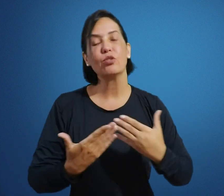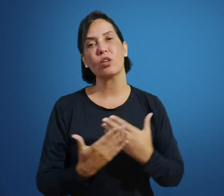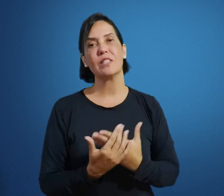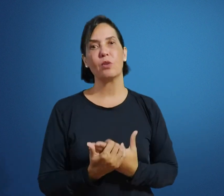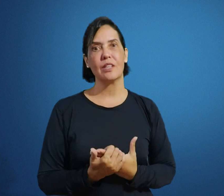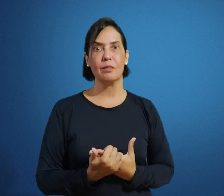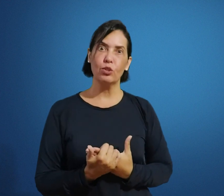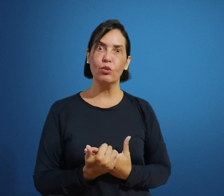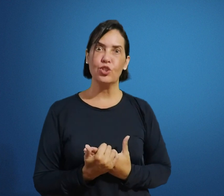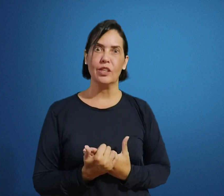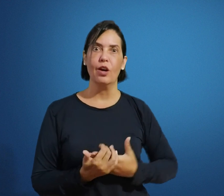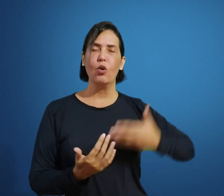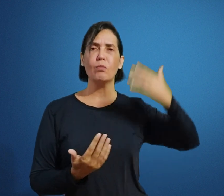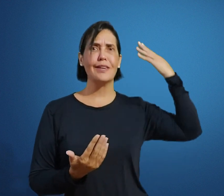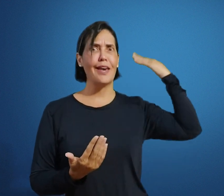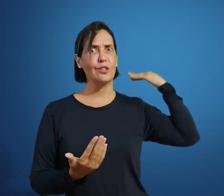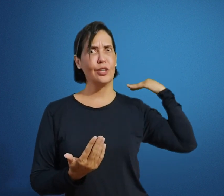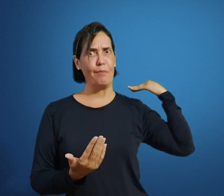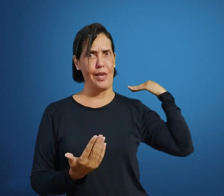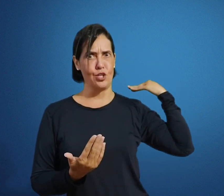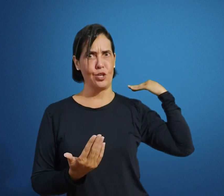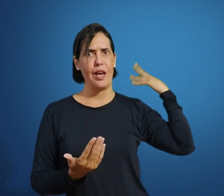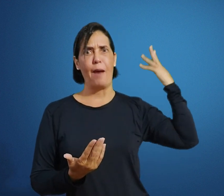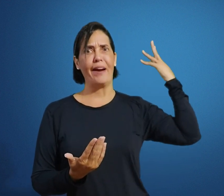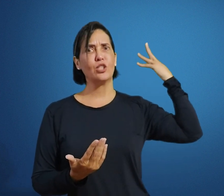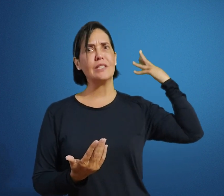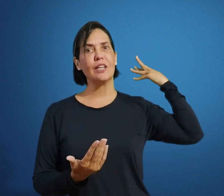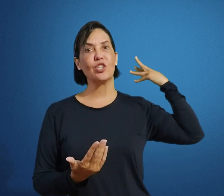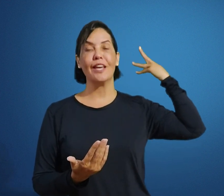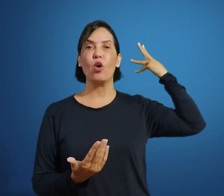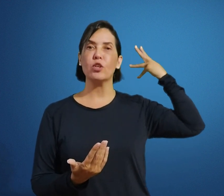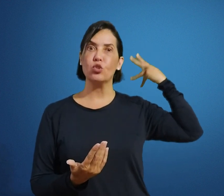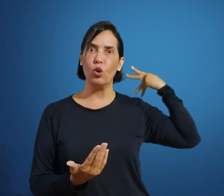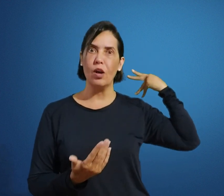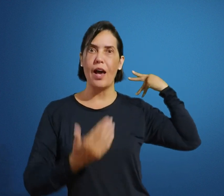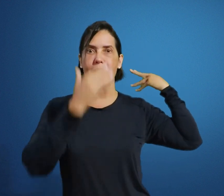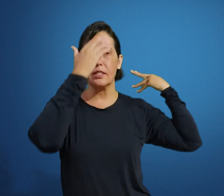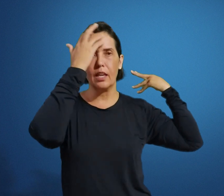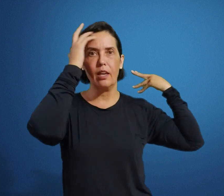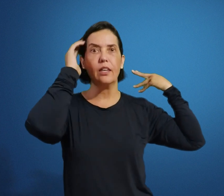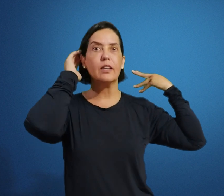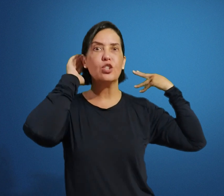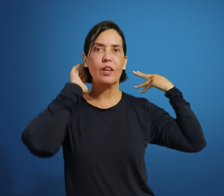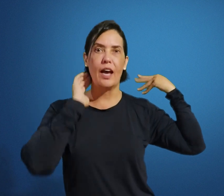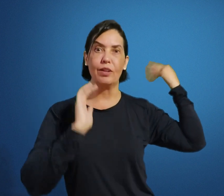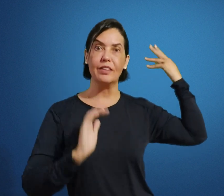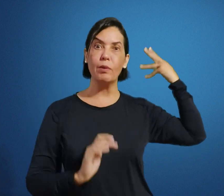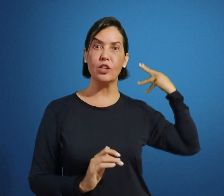sobre esse processo de metodologia. Como que era antigamente, a partir do instante que ele começou a ser identificado, a ter uma